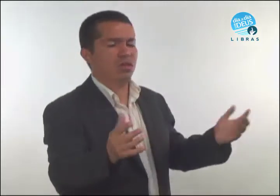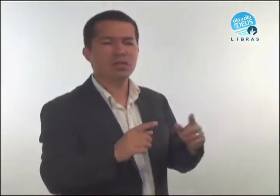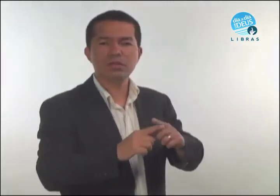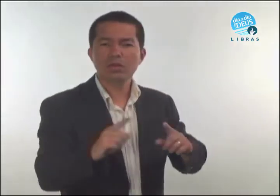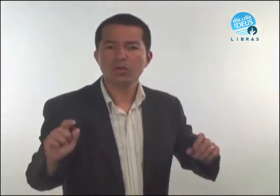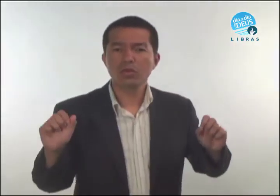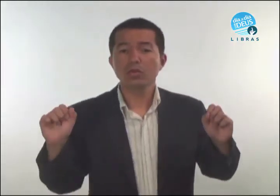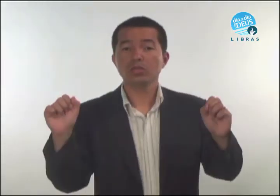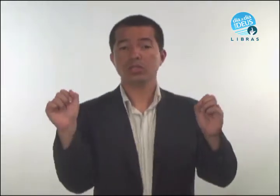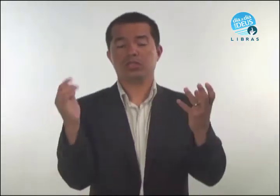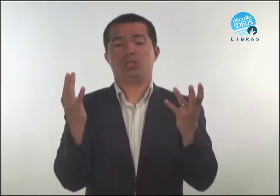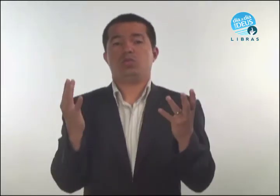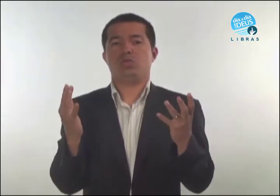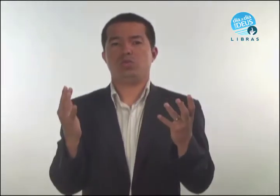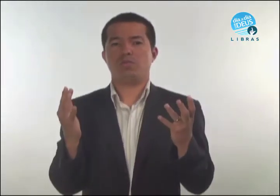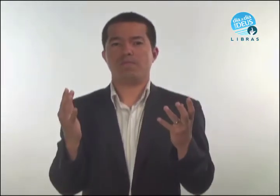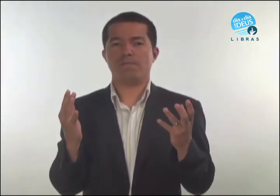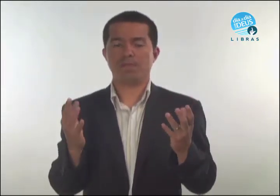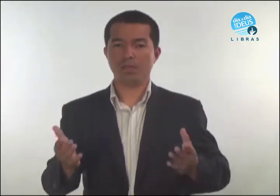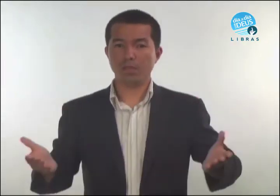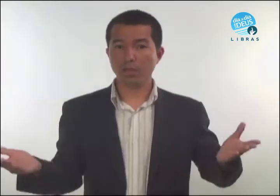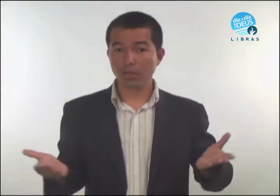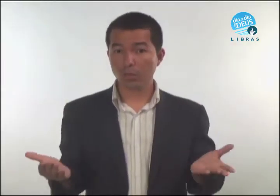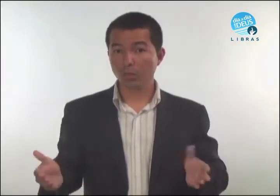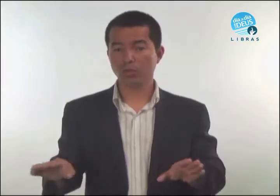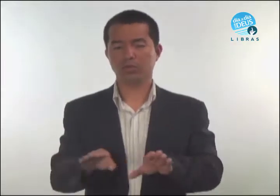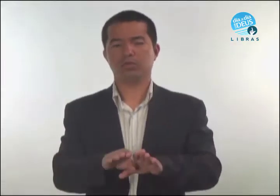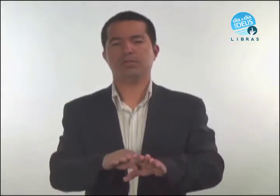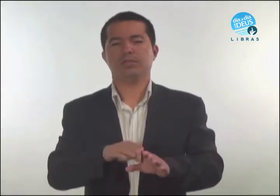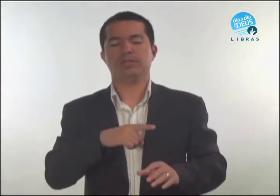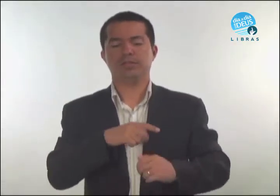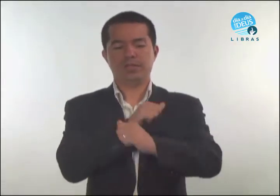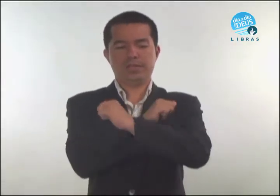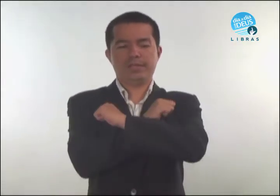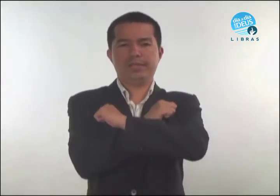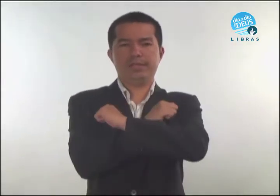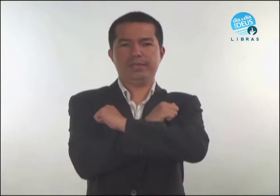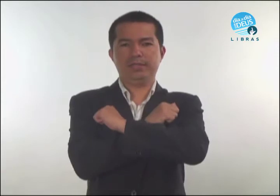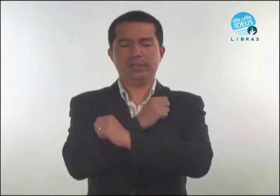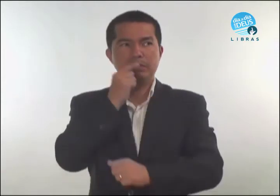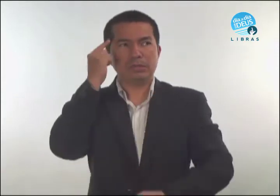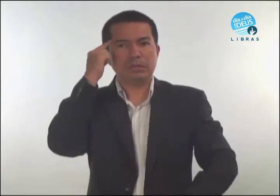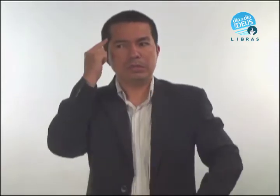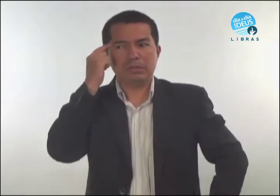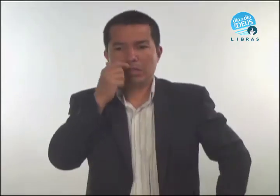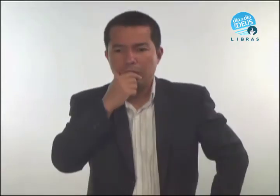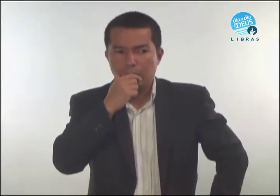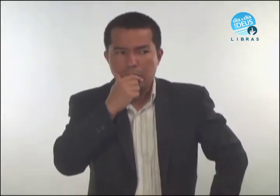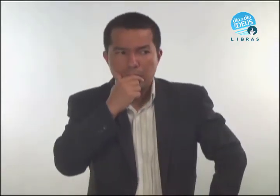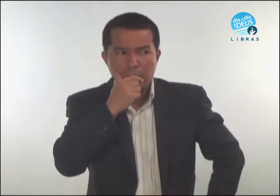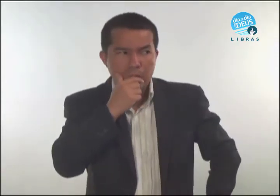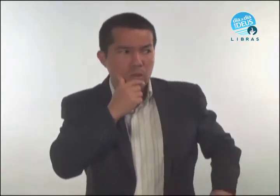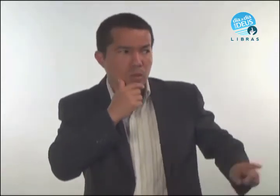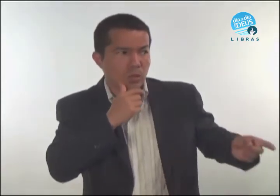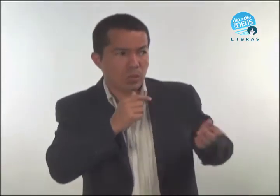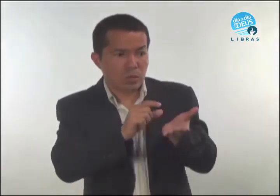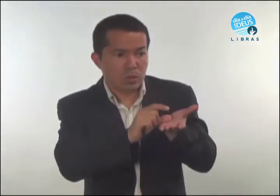E aí, o próximo passo foi algo que parecia tão irrelevante: mentir